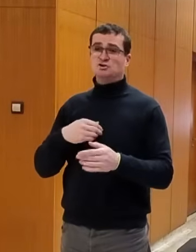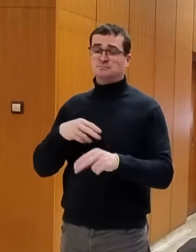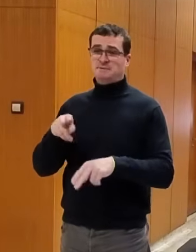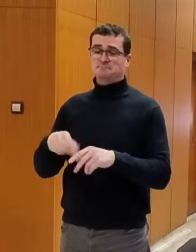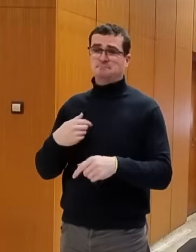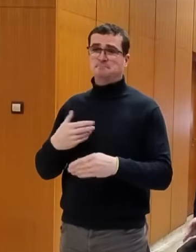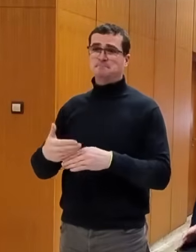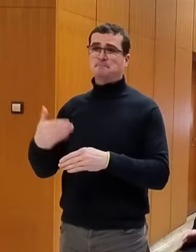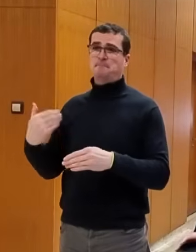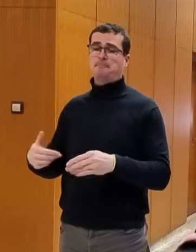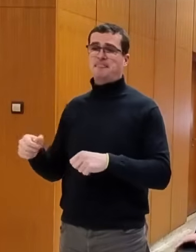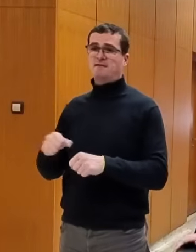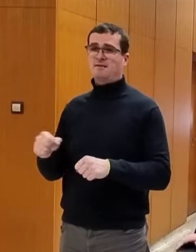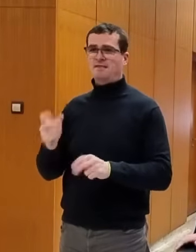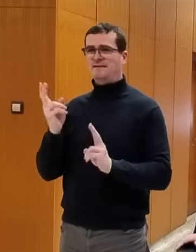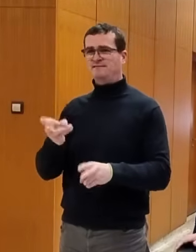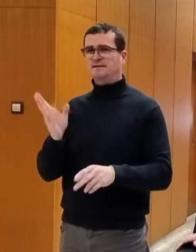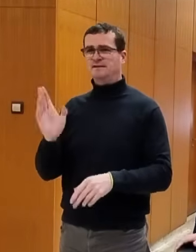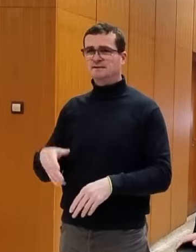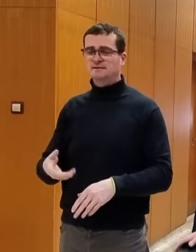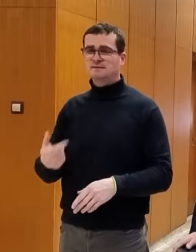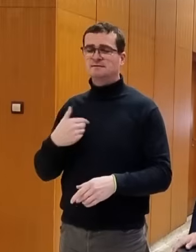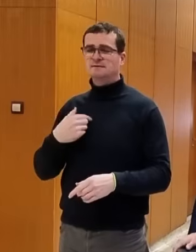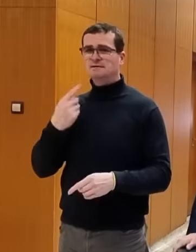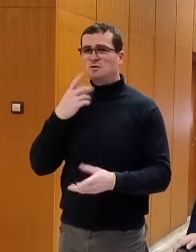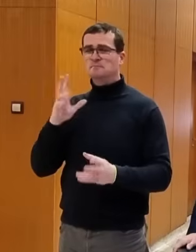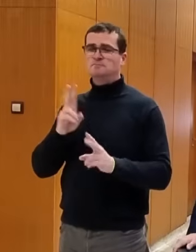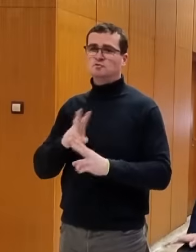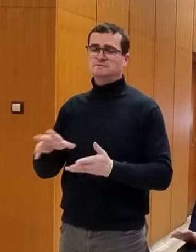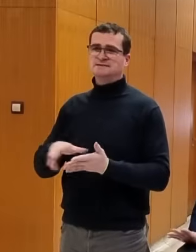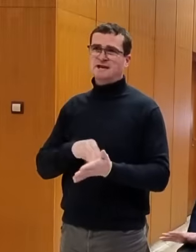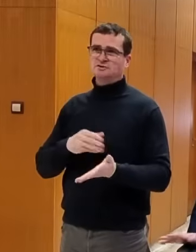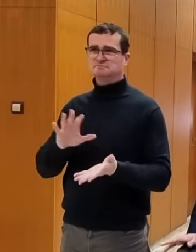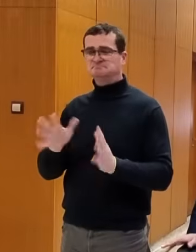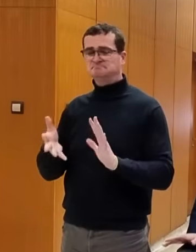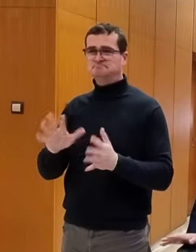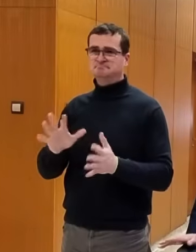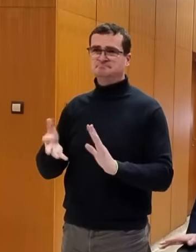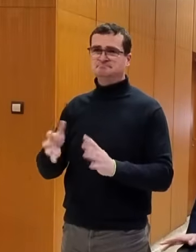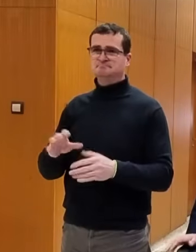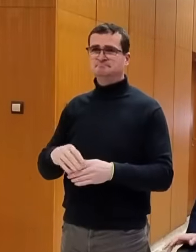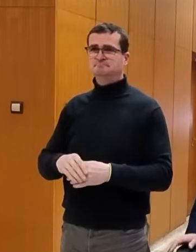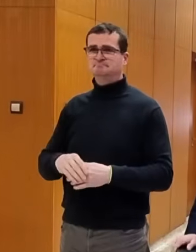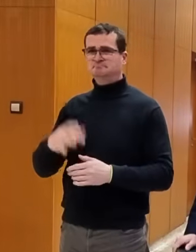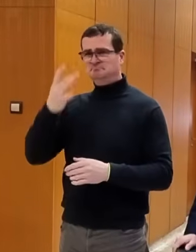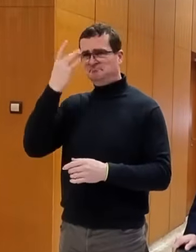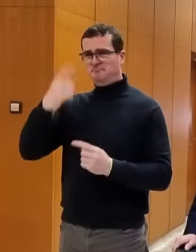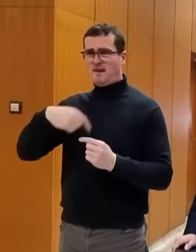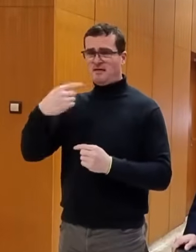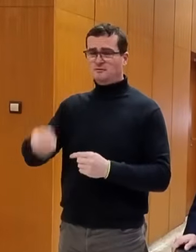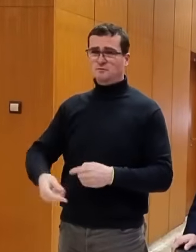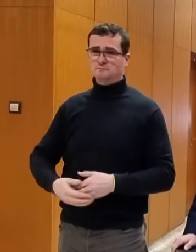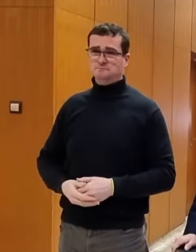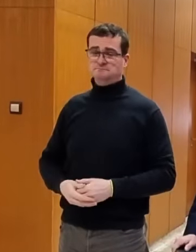starať, pretože predchádzajúca vláda sa nestará, tak teoreticky môžeme začať v lete.